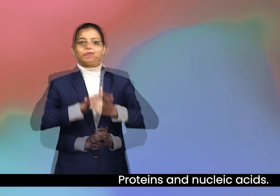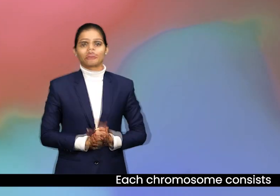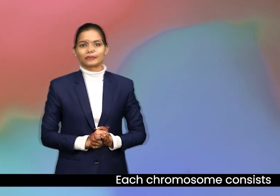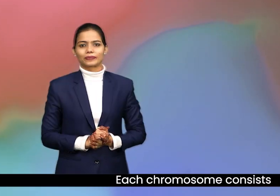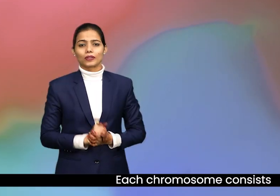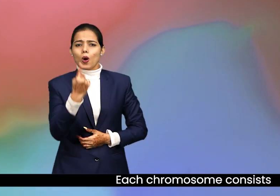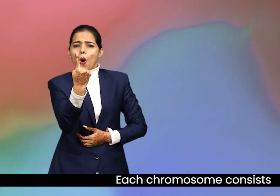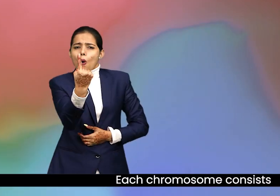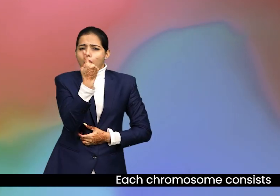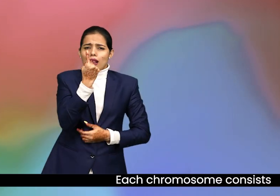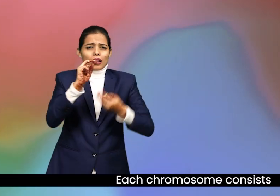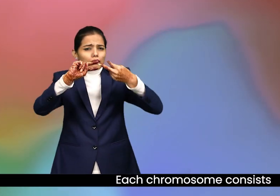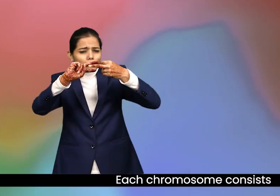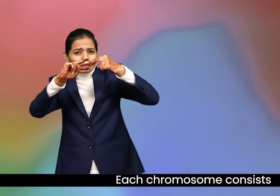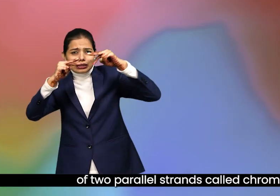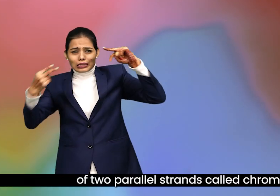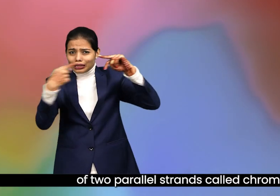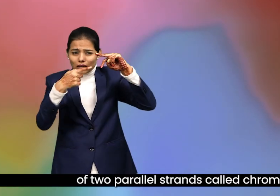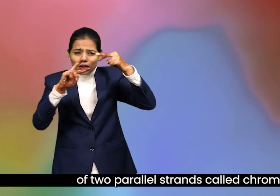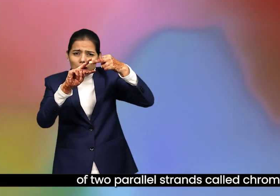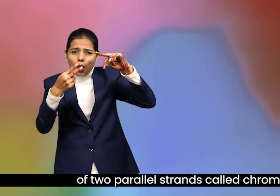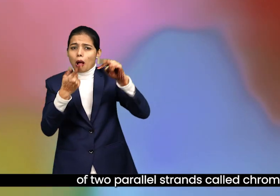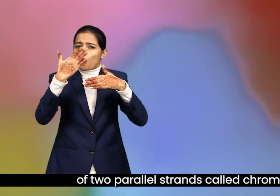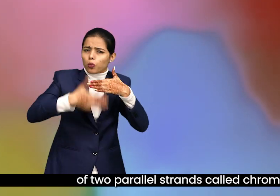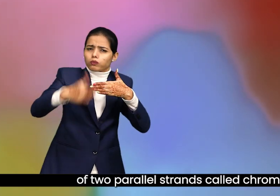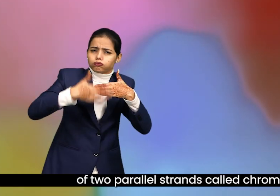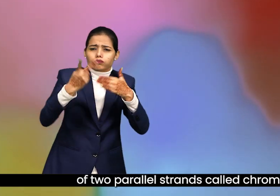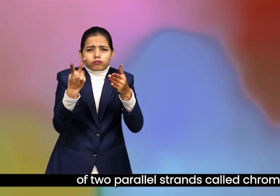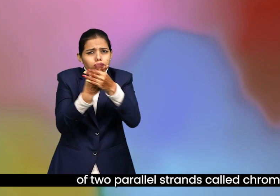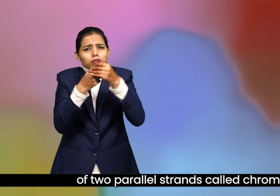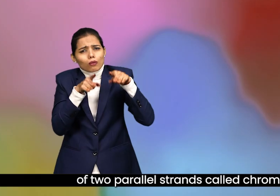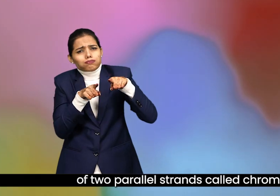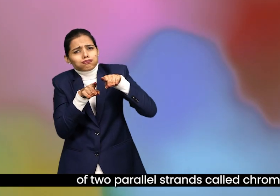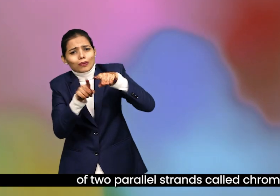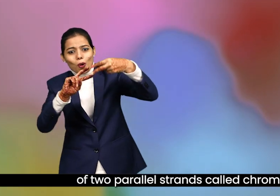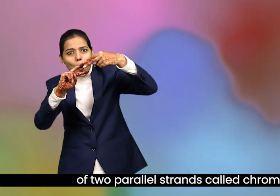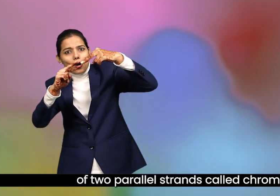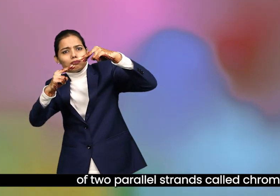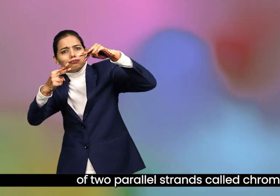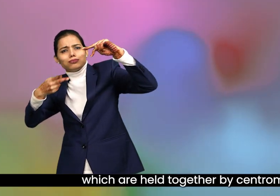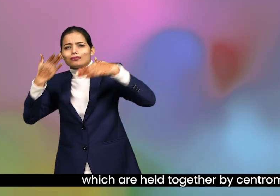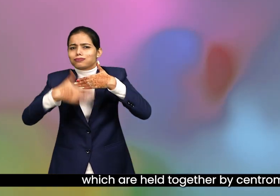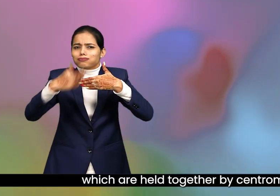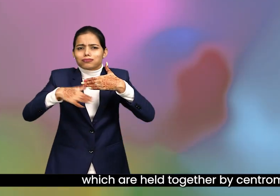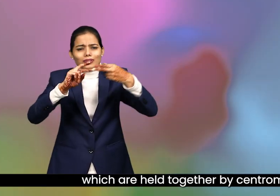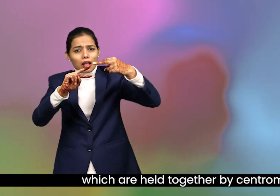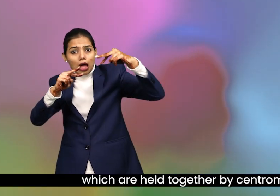Each ஒவ்வொரு chromosome நிறப்புரியும் consists of two குரோமாட்டிகள் parallel strands எனப்படும் called இரண்டு chromatids, இணையான இழைகளை which are கொண்டுள்ளது. held together அவை